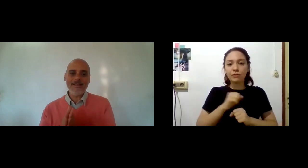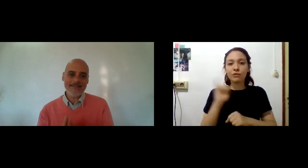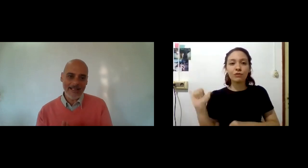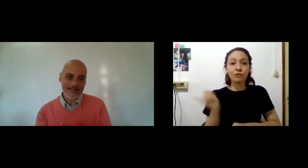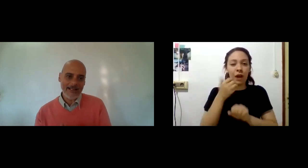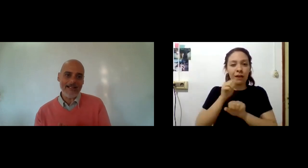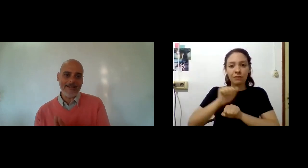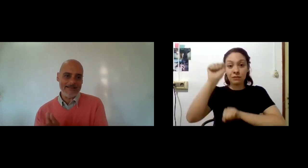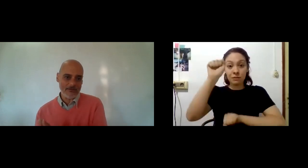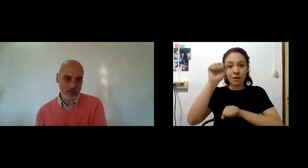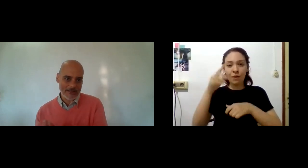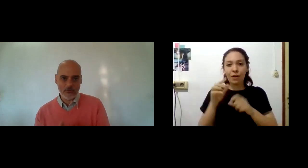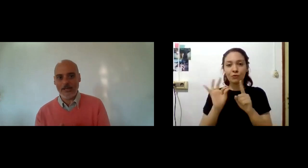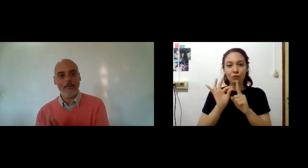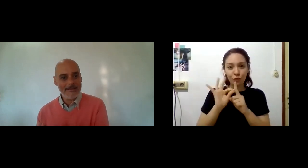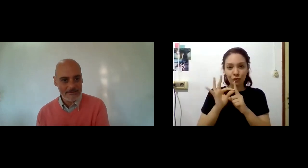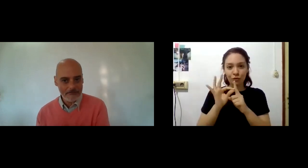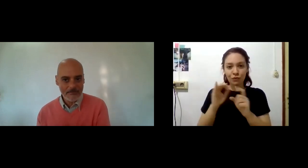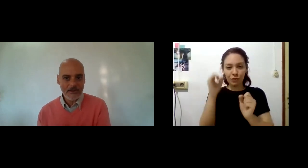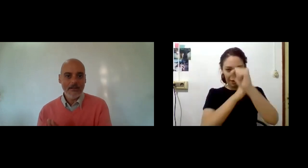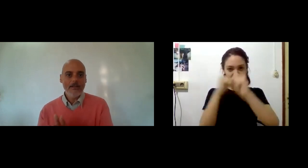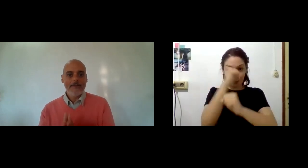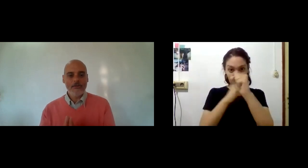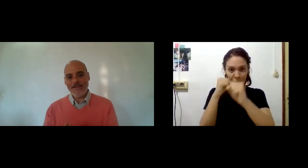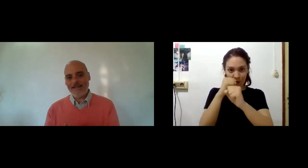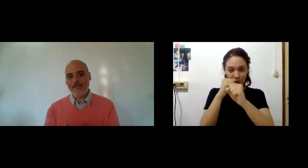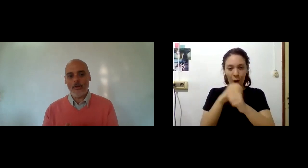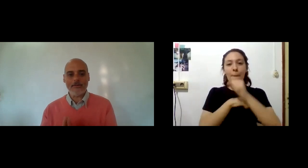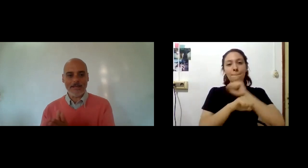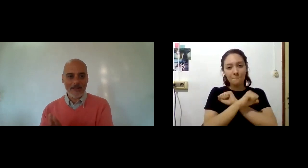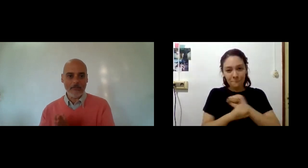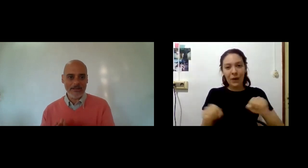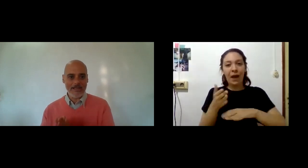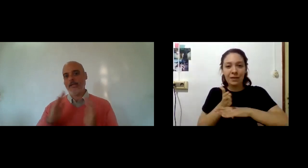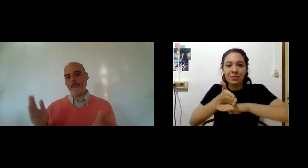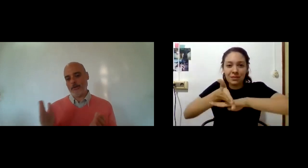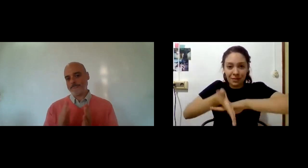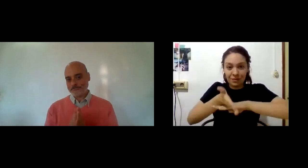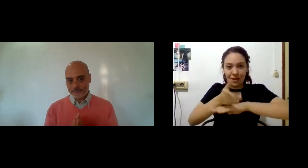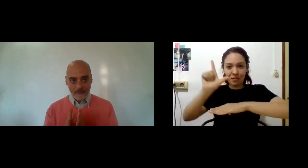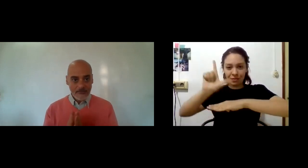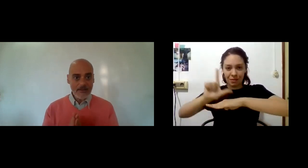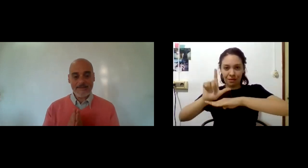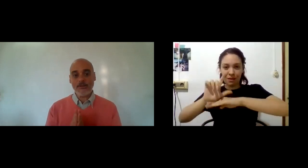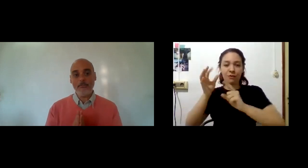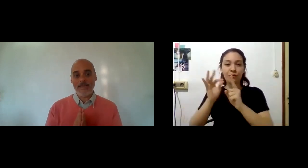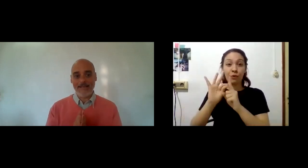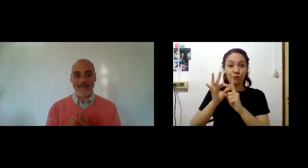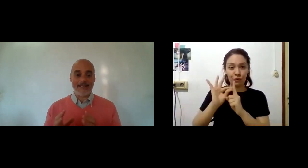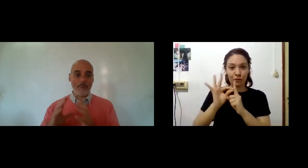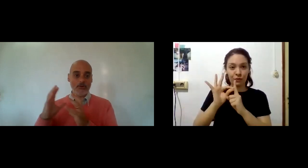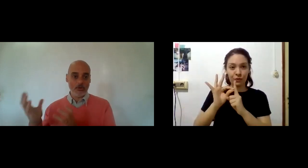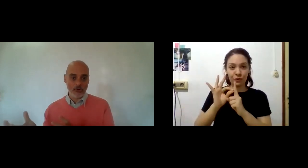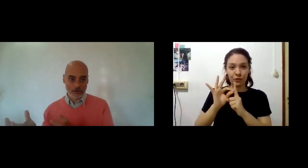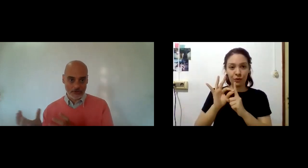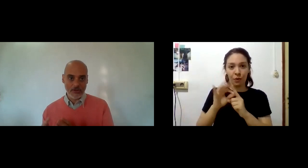podés ingresar a la licenciatura, que es un año más, donde se hace con las optativas que vos quieras. Por ejemplo, si a vos te interesa